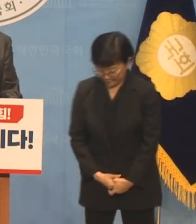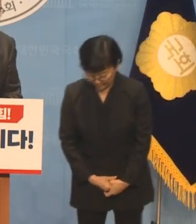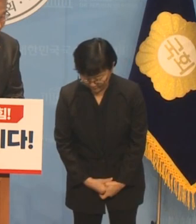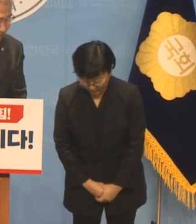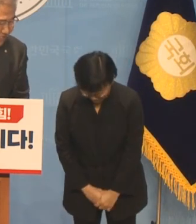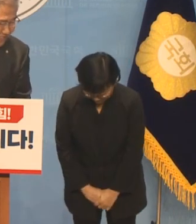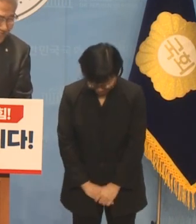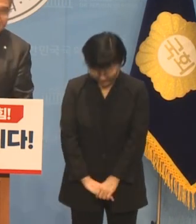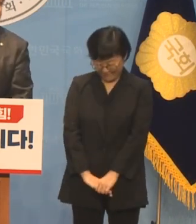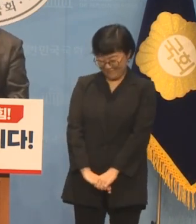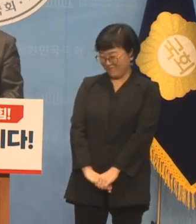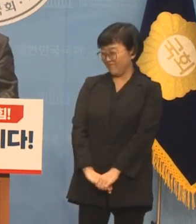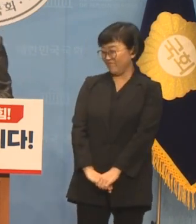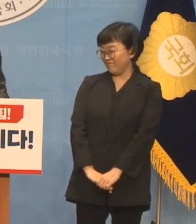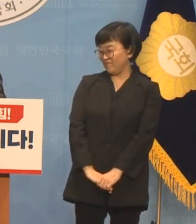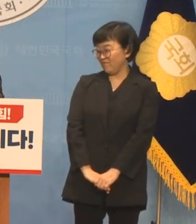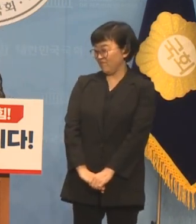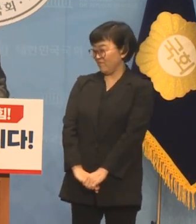자, 부탁합니다.